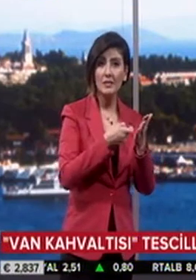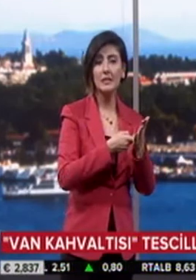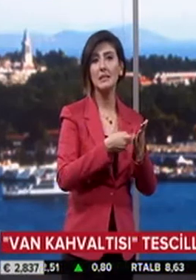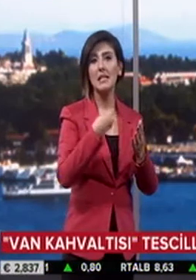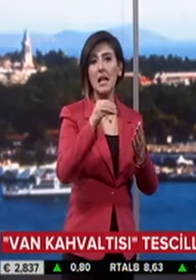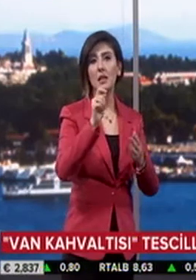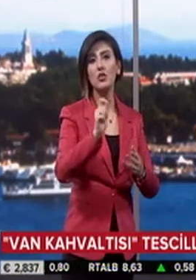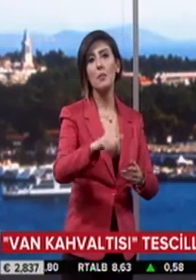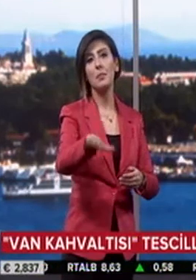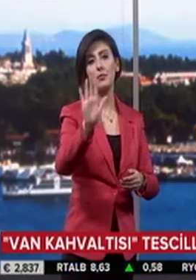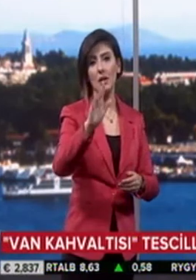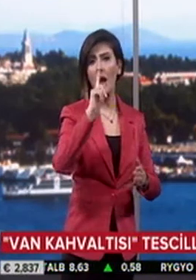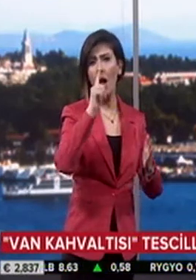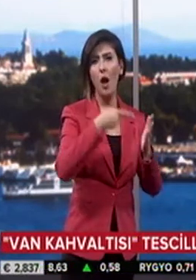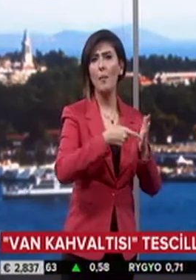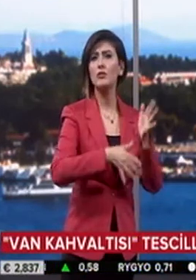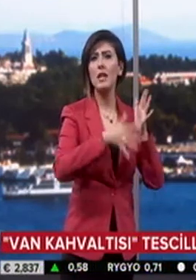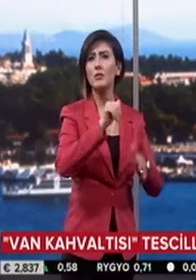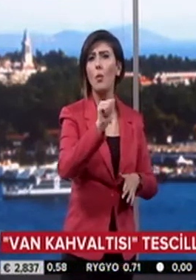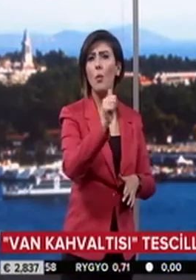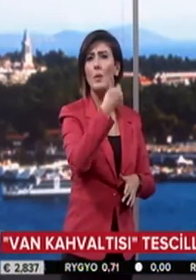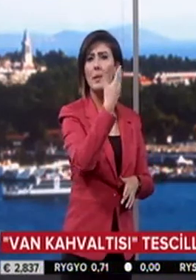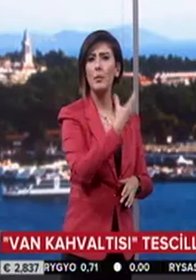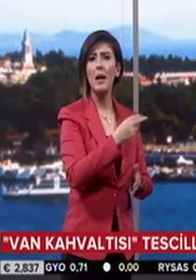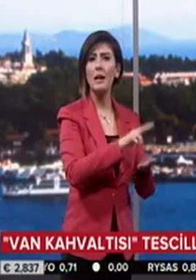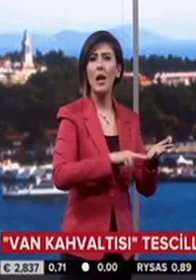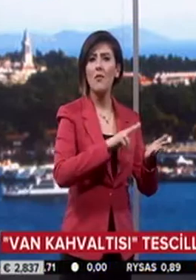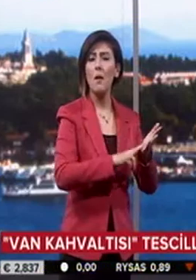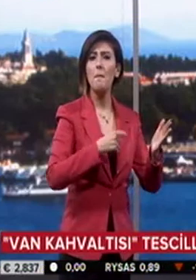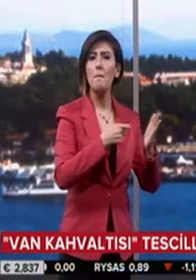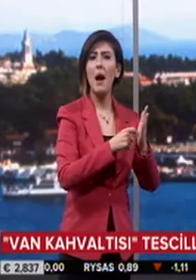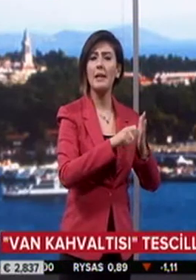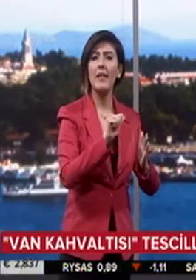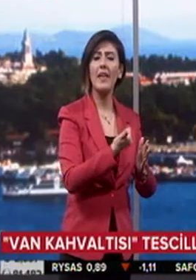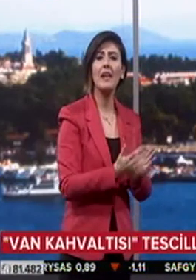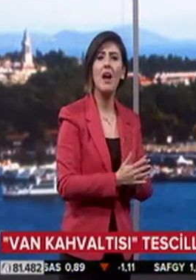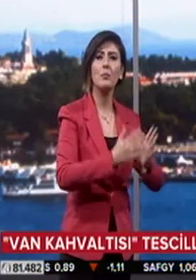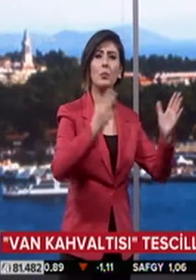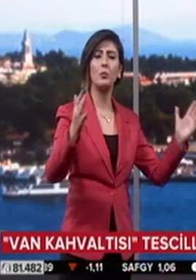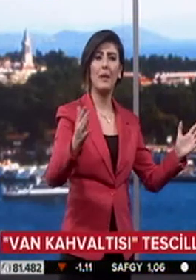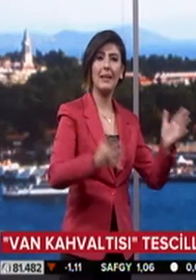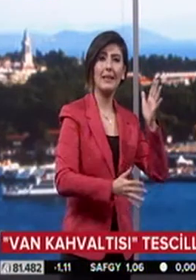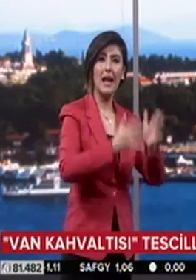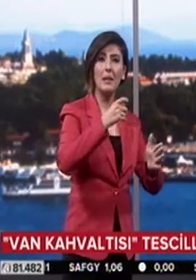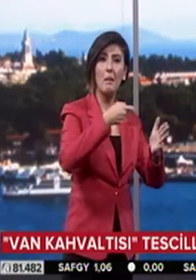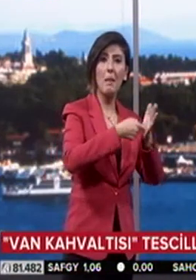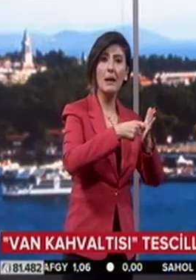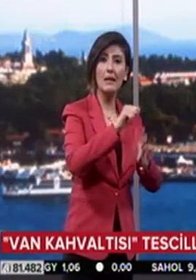satış yapılamayacak. Amaç kentin önemli değerlerinden olan kahvaltının marka değerini artırmak. Kentin marka değeri olan